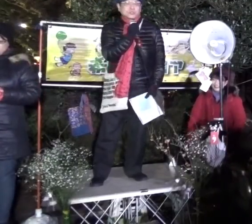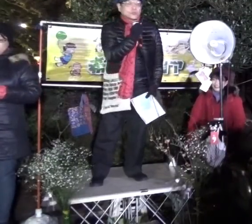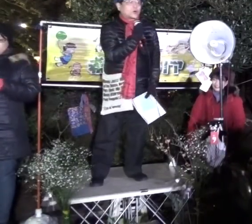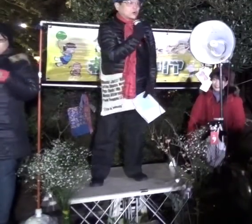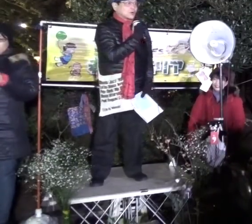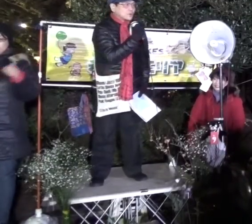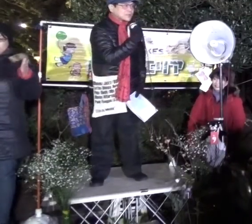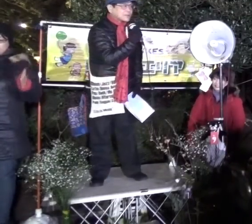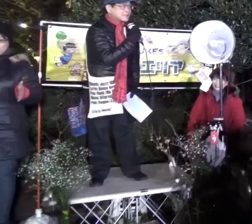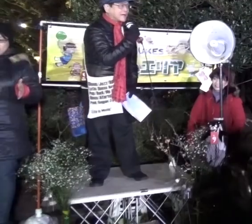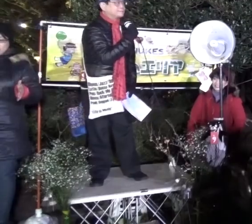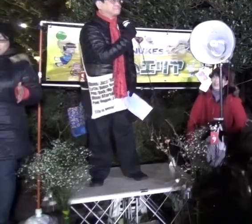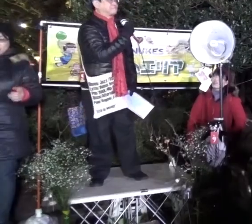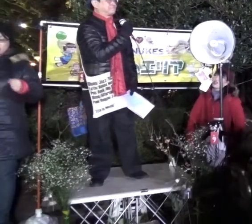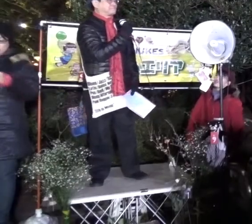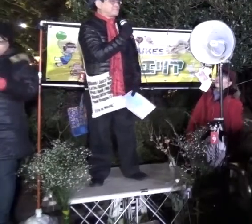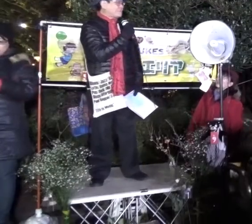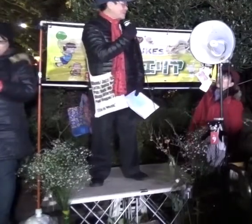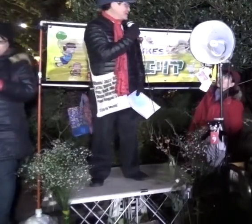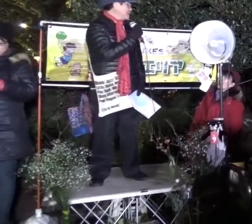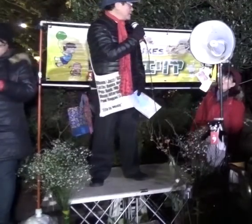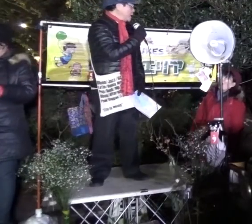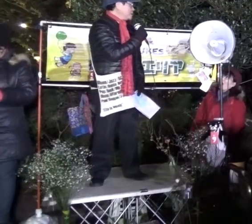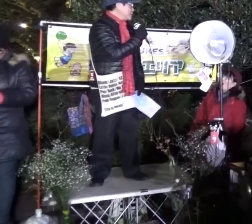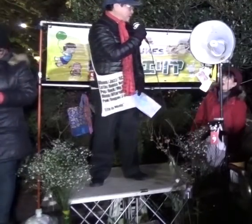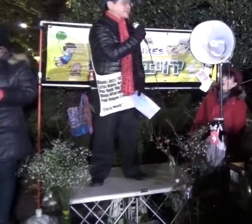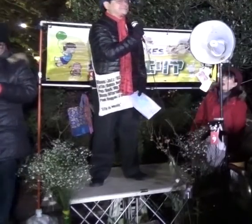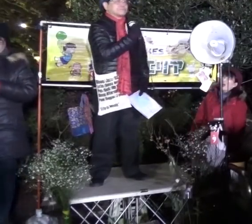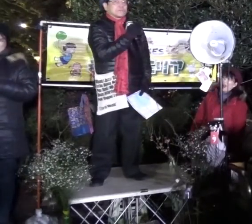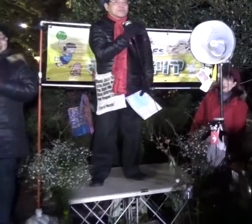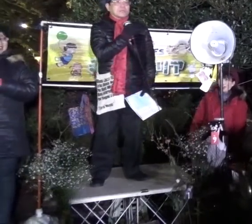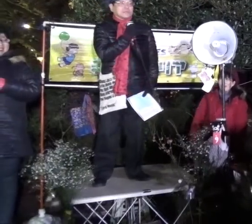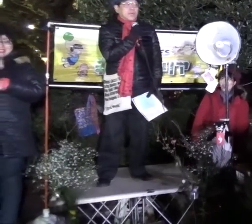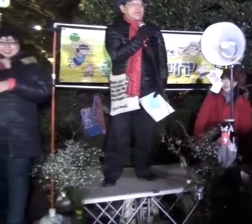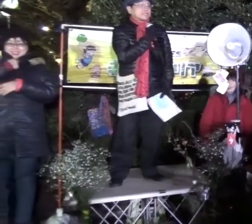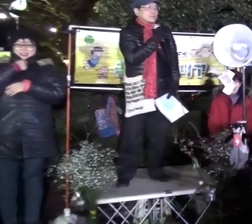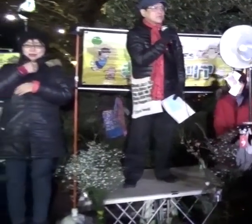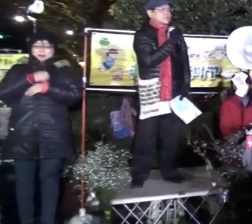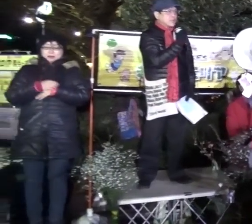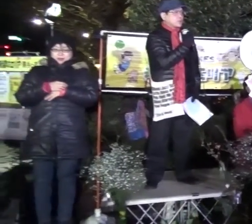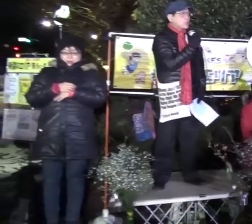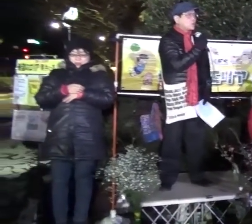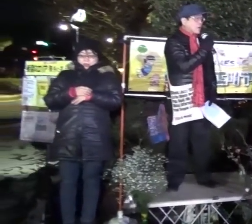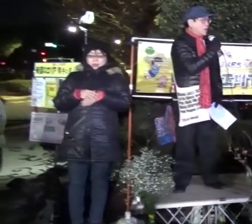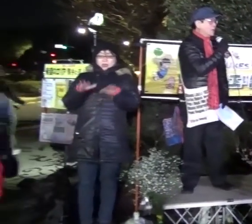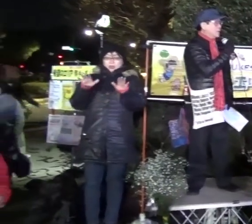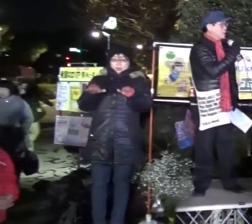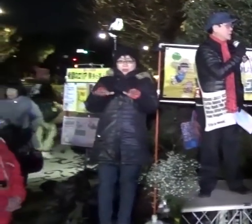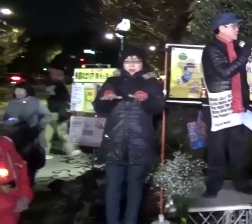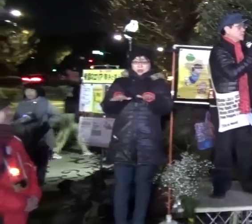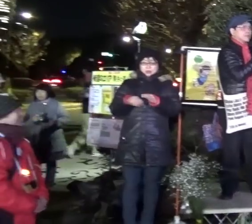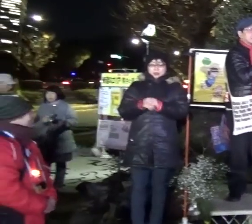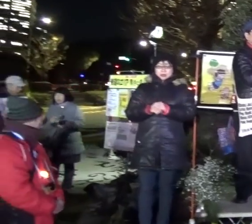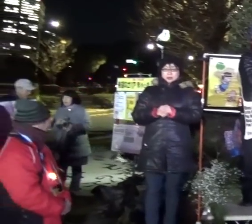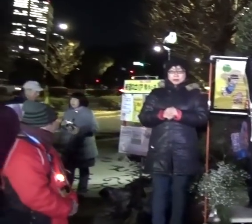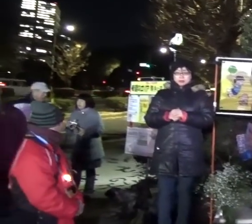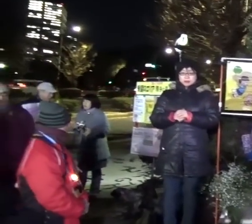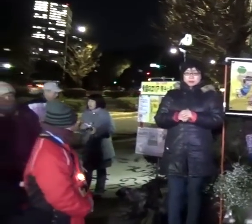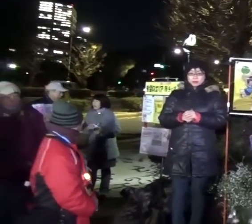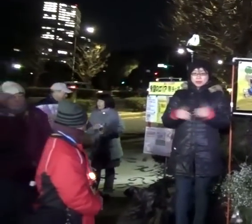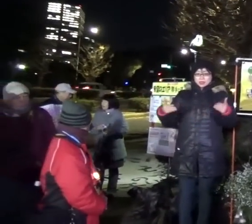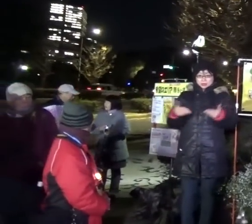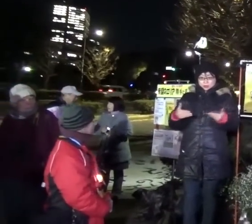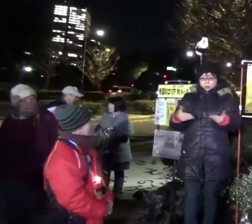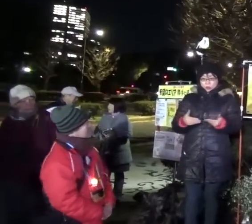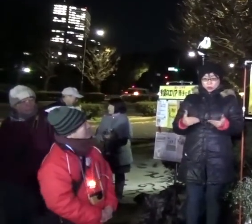間のお仕事ご苦労様でした。ね、でしかもですね、今日はなんと仕事